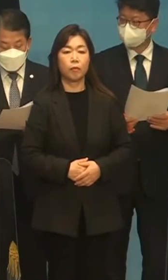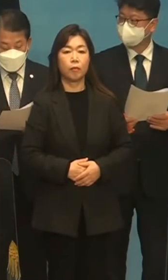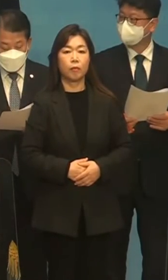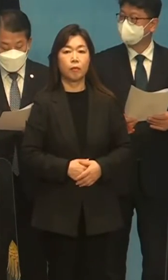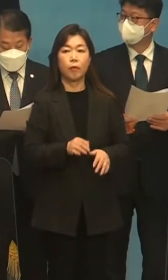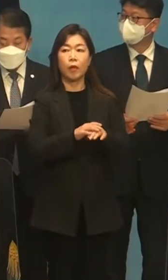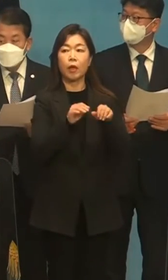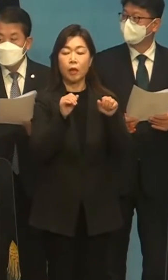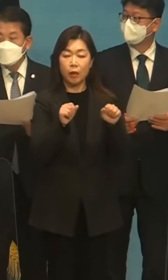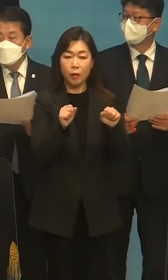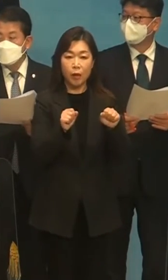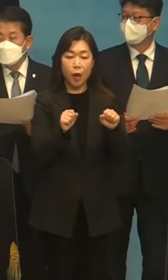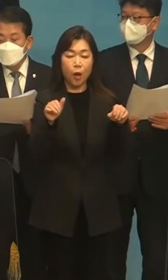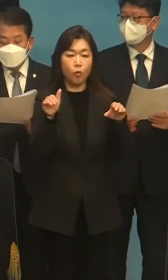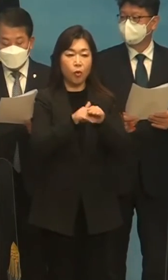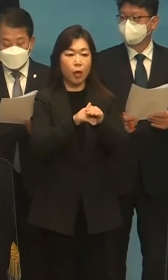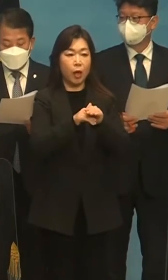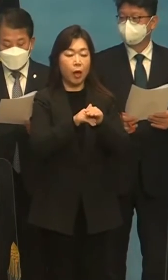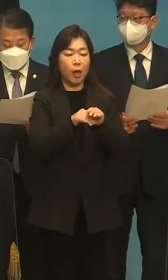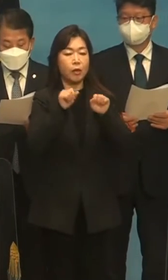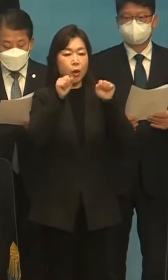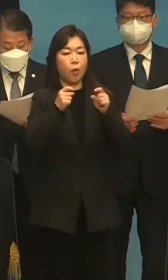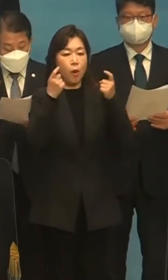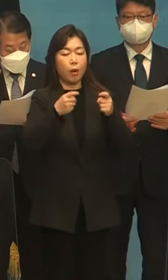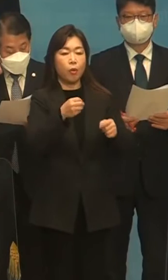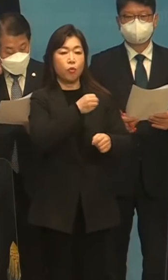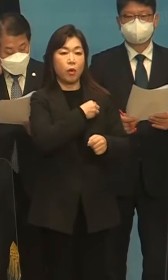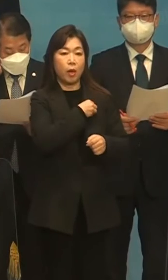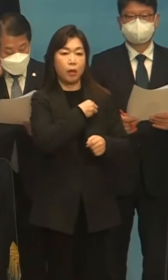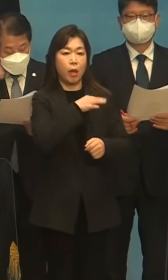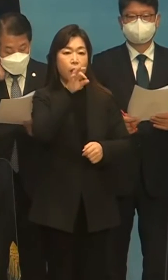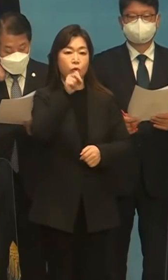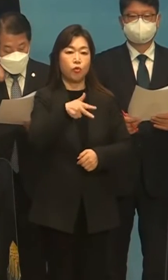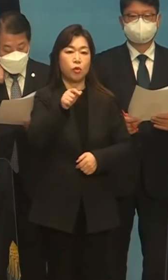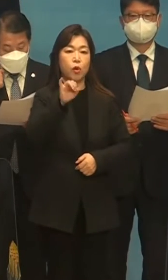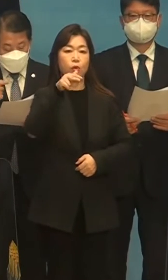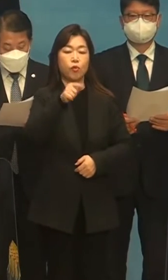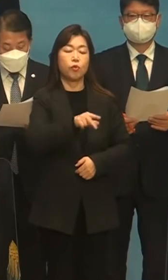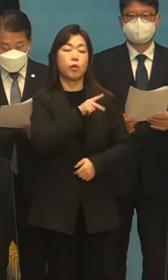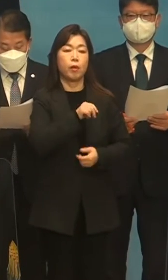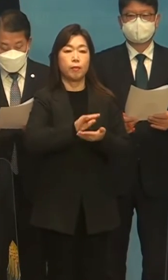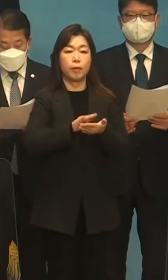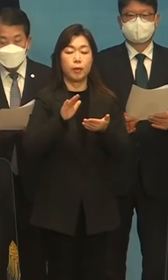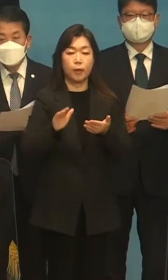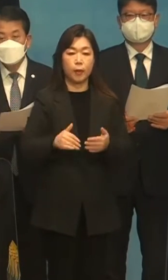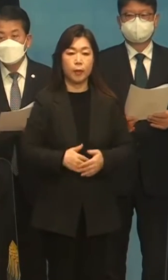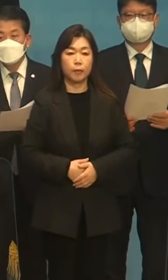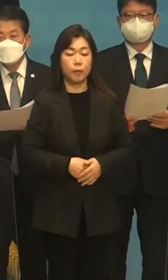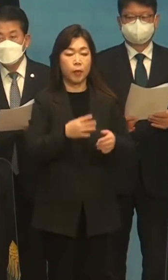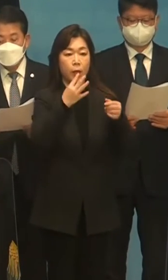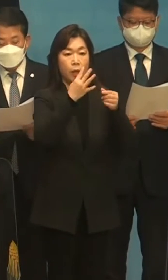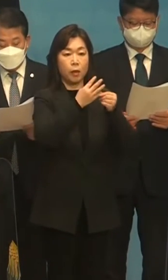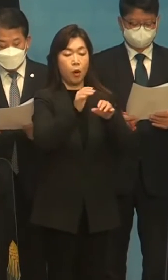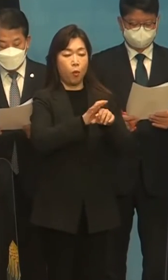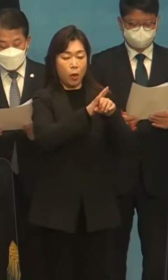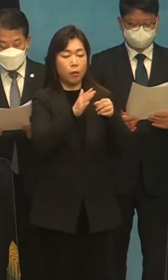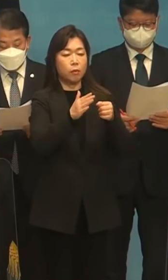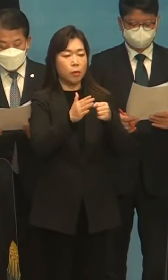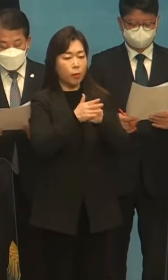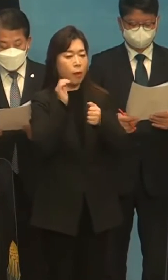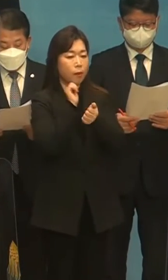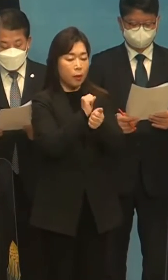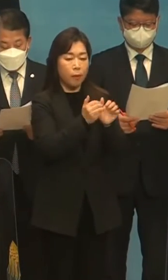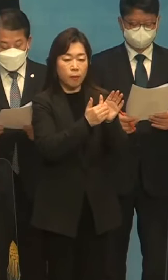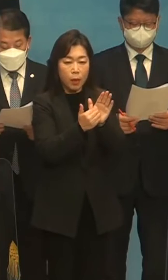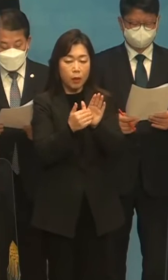네, 안녕하세요. 문화체육관광위원회 소속 유정주 의원입니다. 넷째, 코로나19